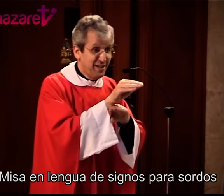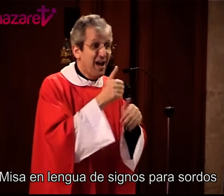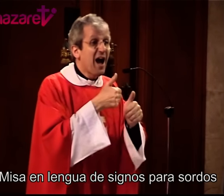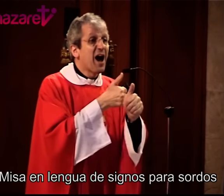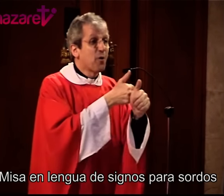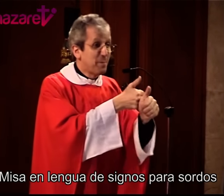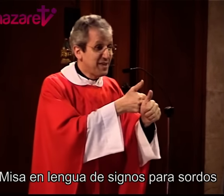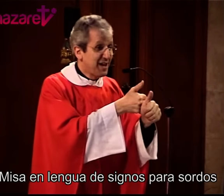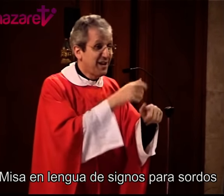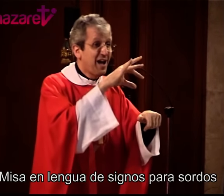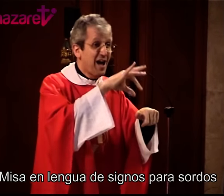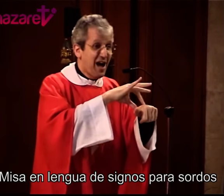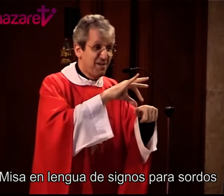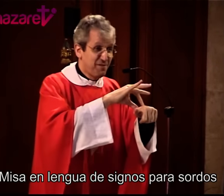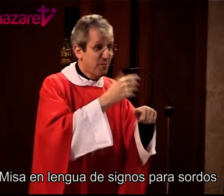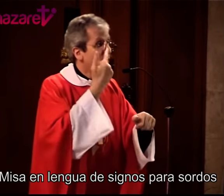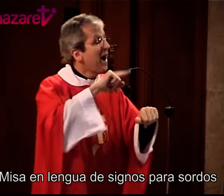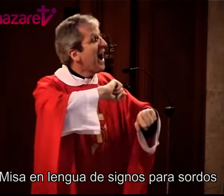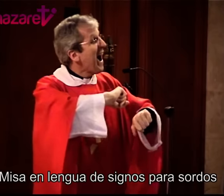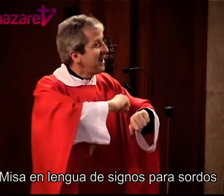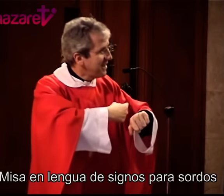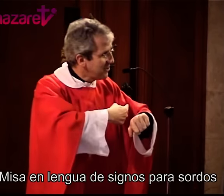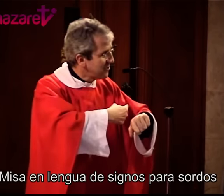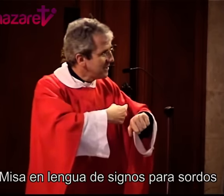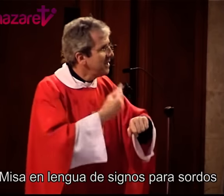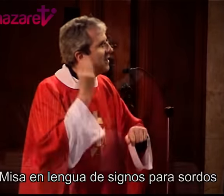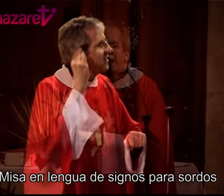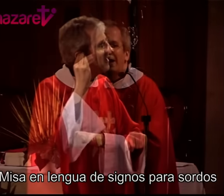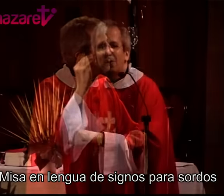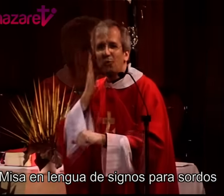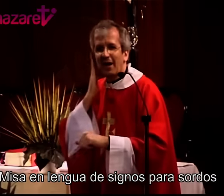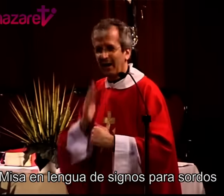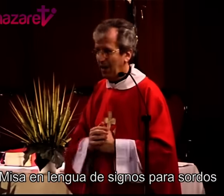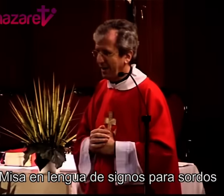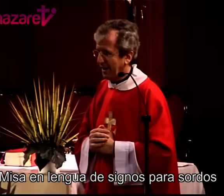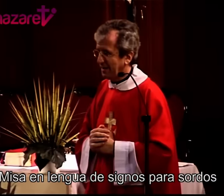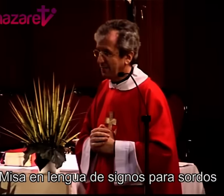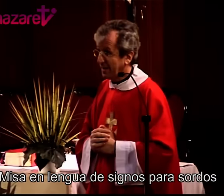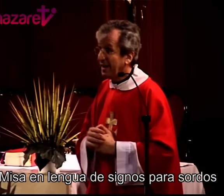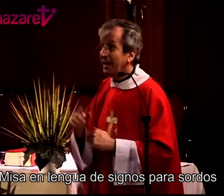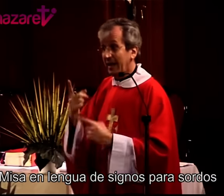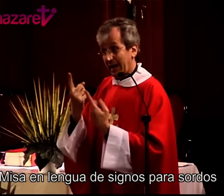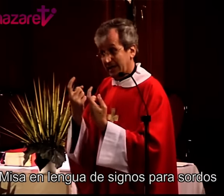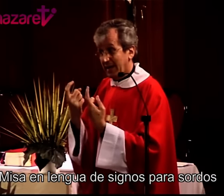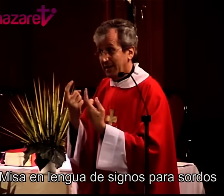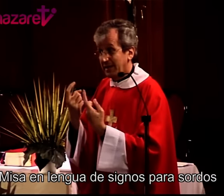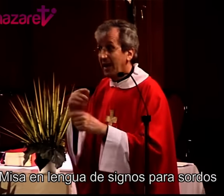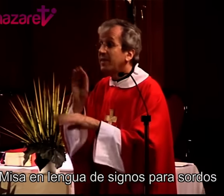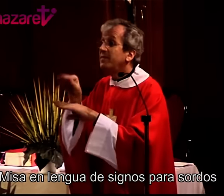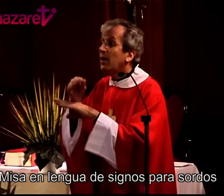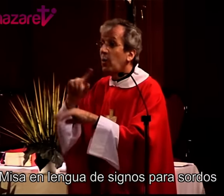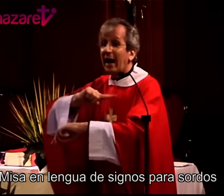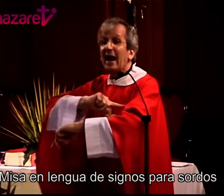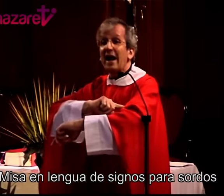Curar, acompañar al enfermo, al herido, y le cura la oreja. Esa